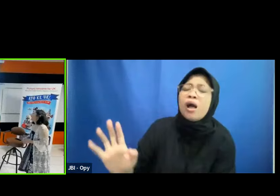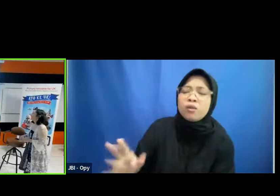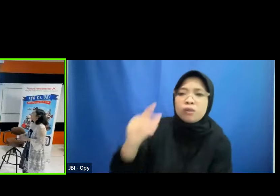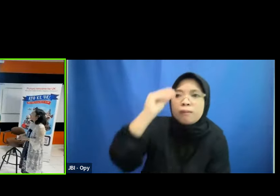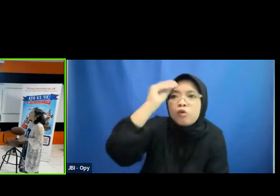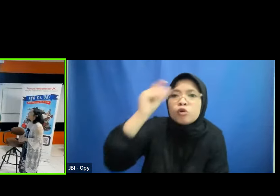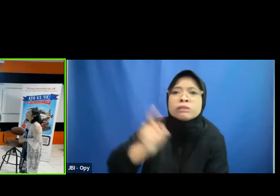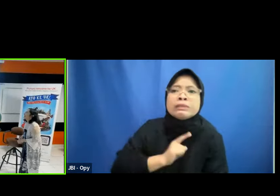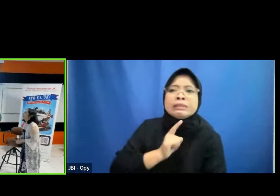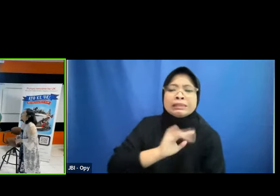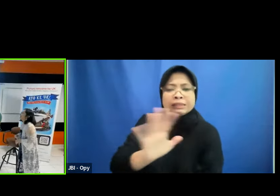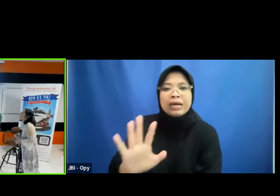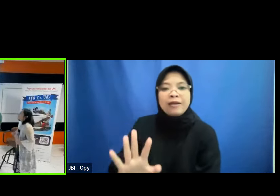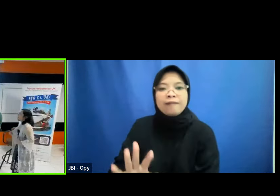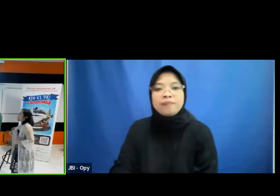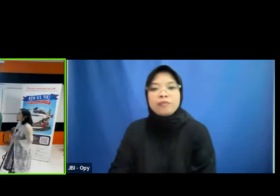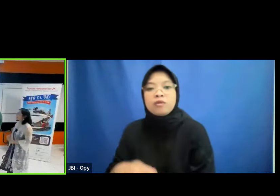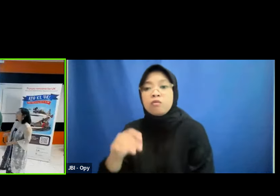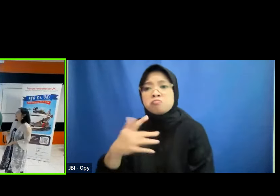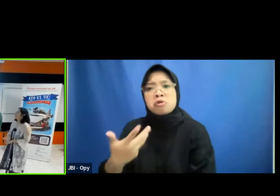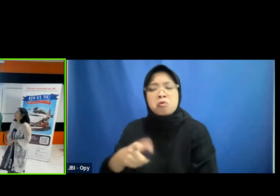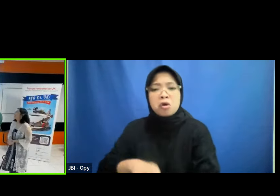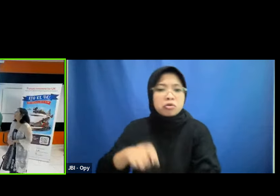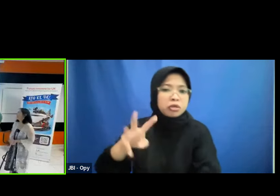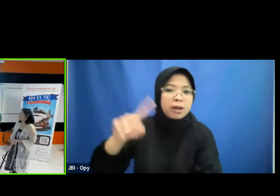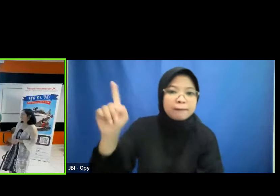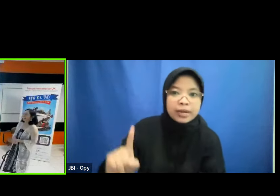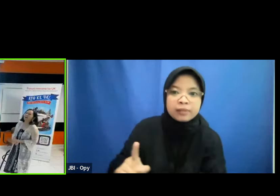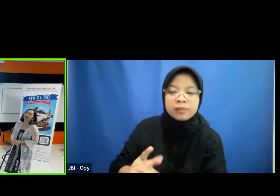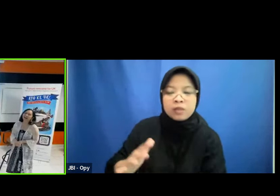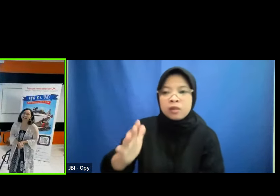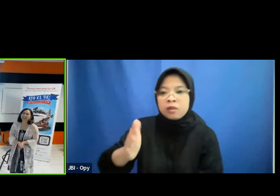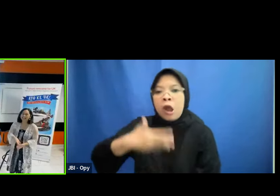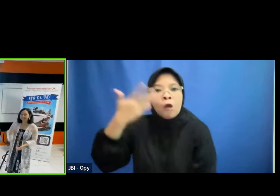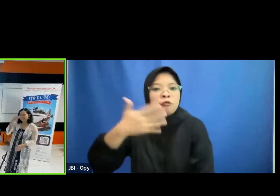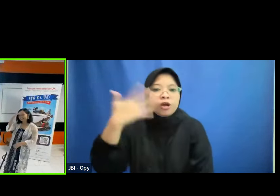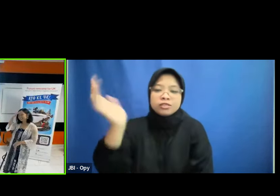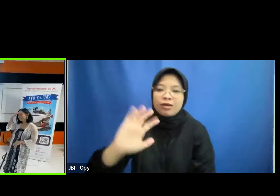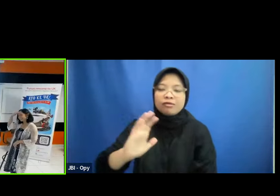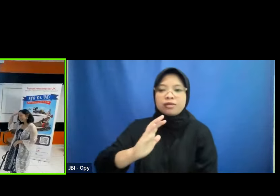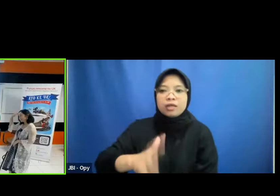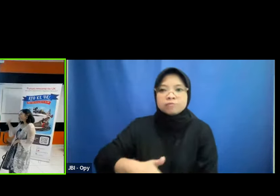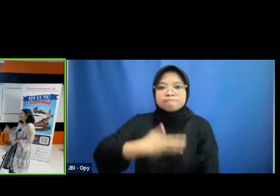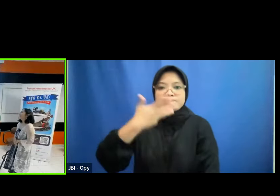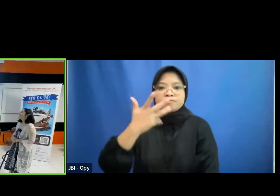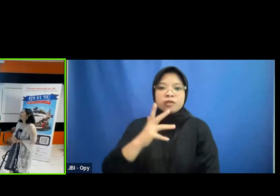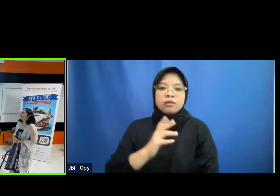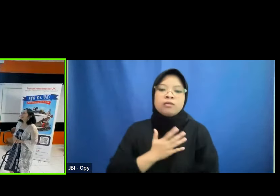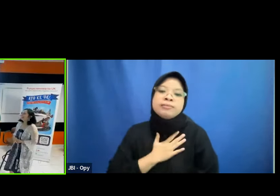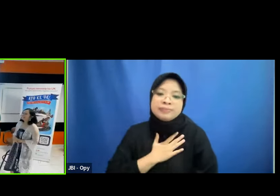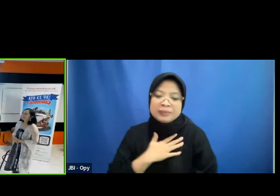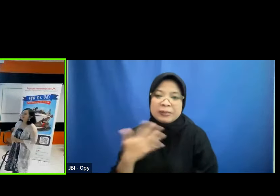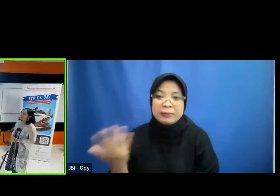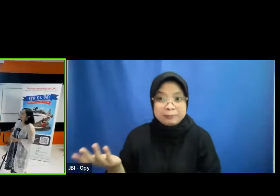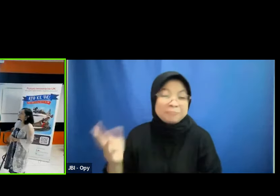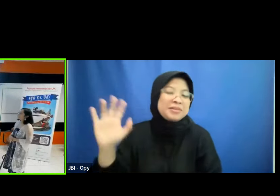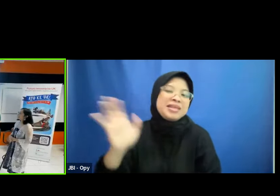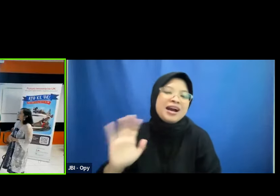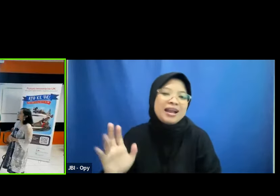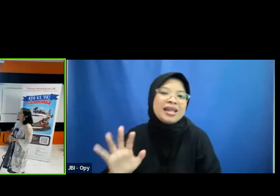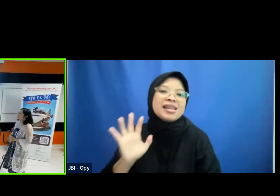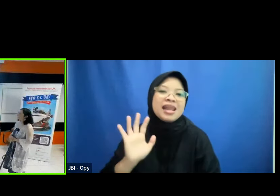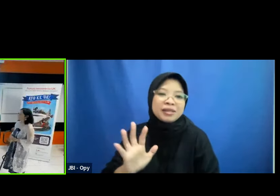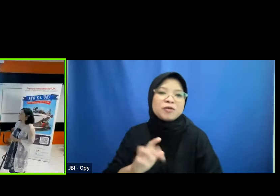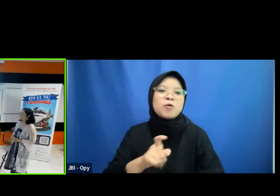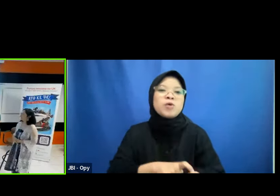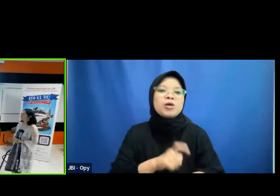kamu dalam 3 menit tanpa napas sama narik napas Aduh kita nanti ini kok